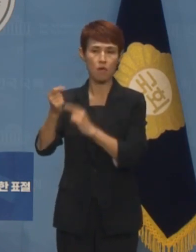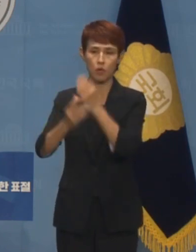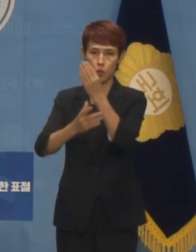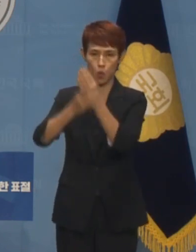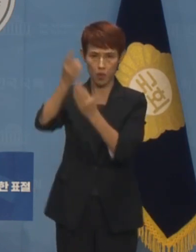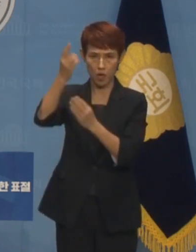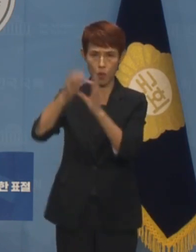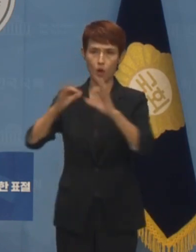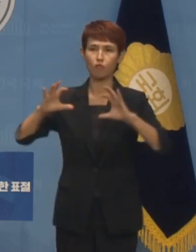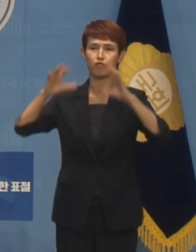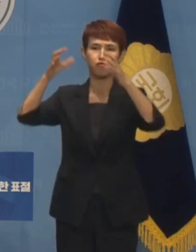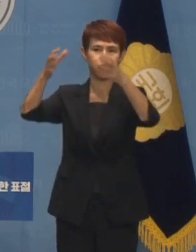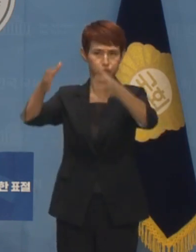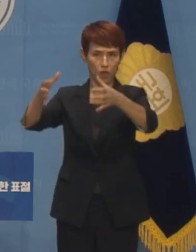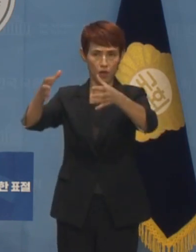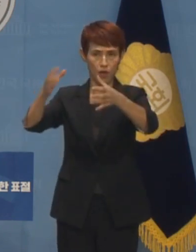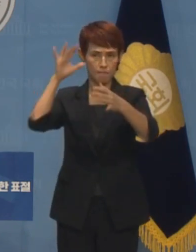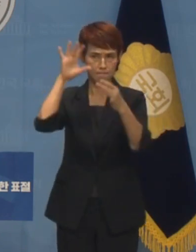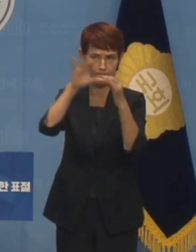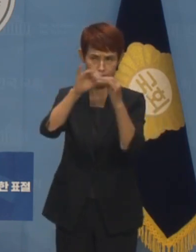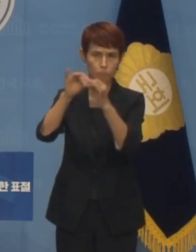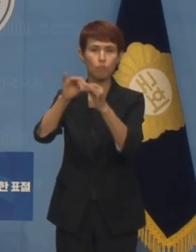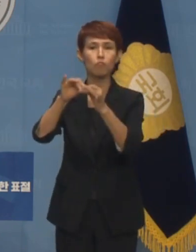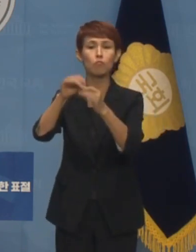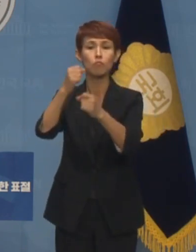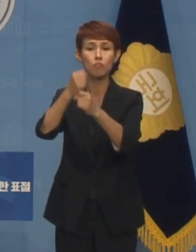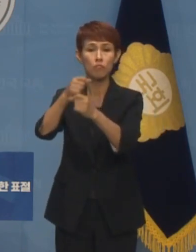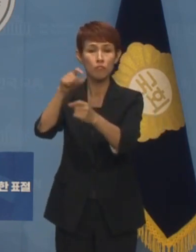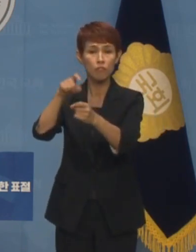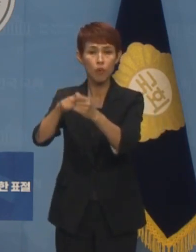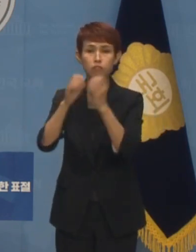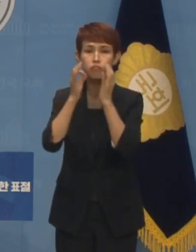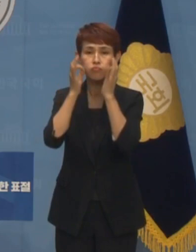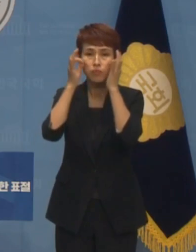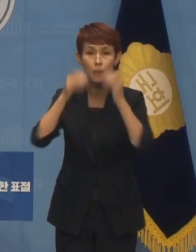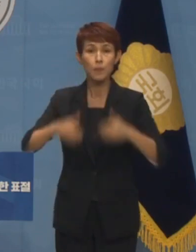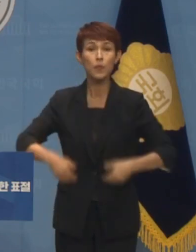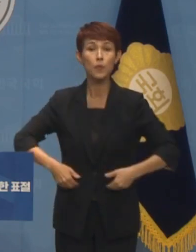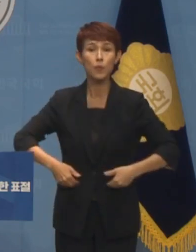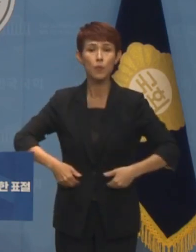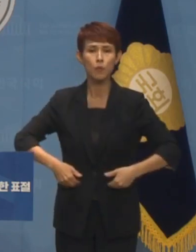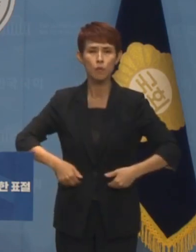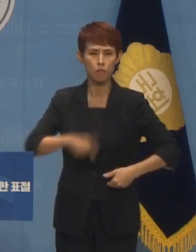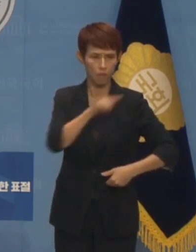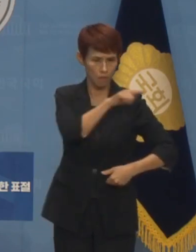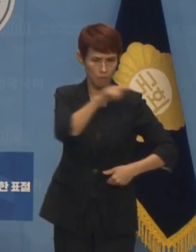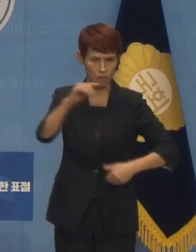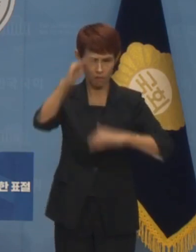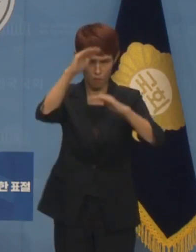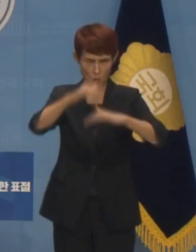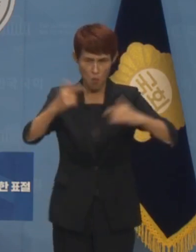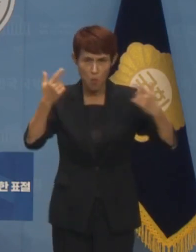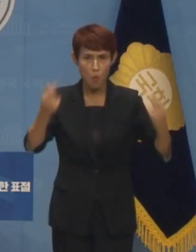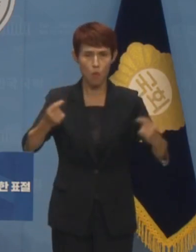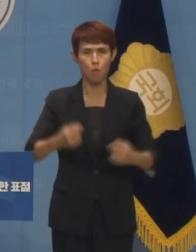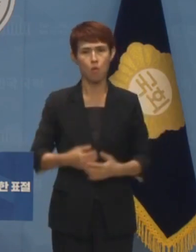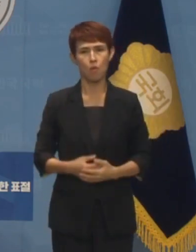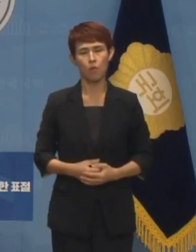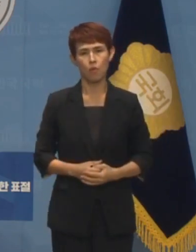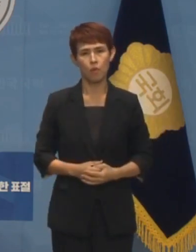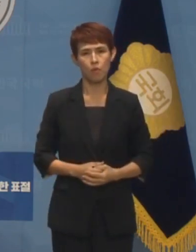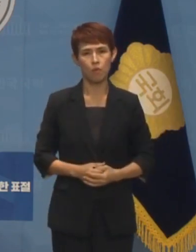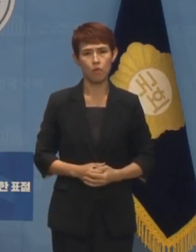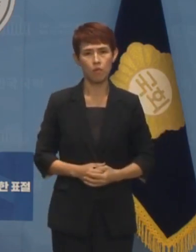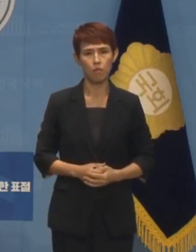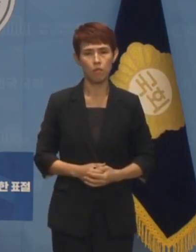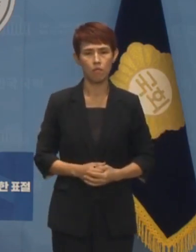대한 국제사회에서의 공감대를 형성하기 위해 노력해야 함을 강조하고 있습니다.